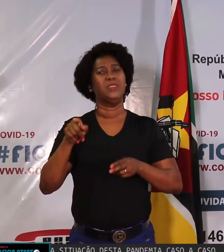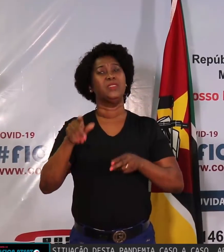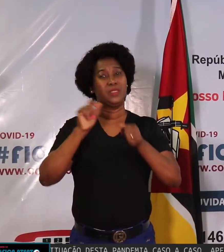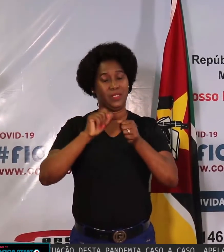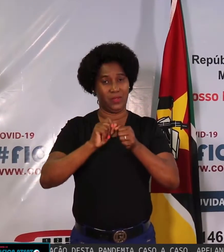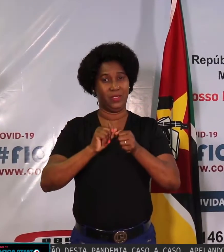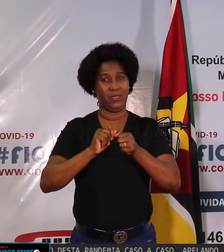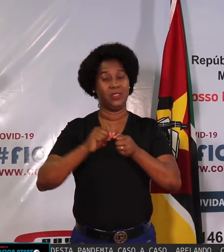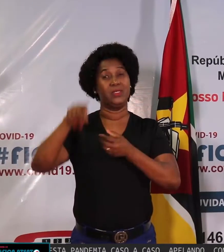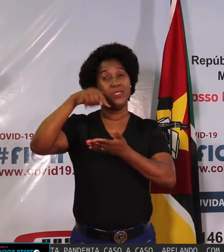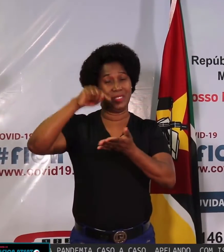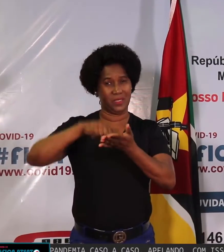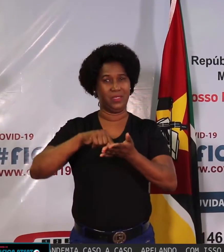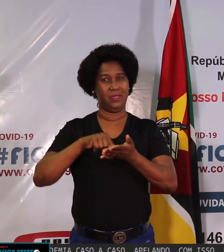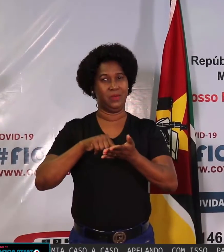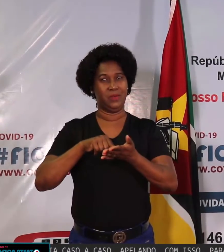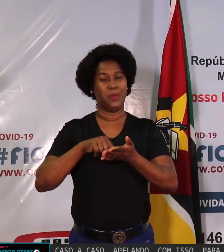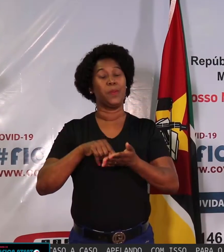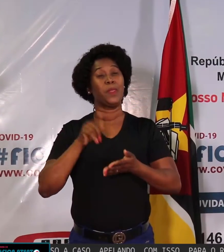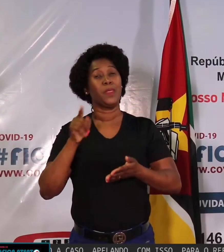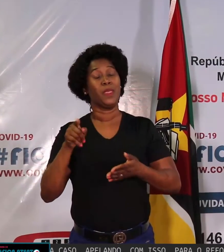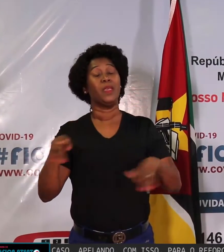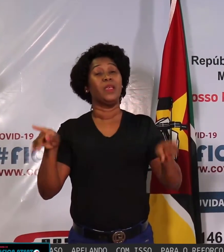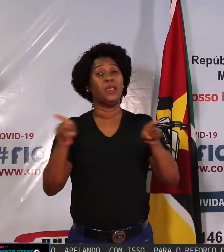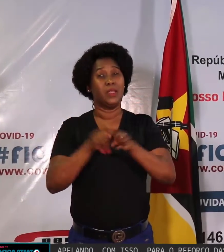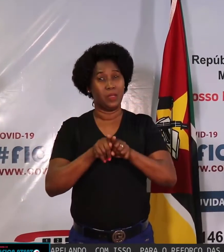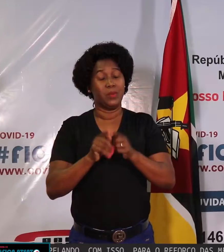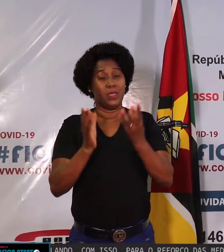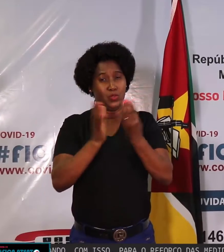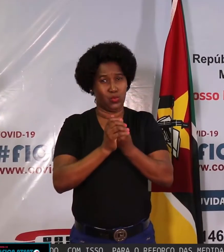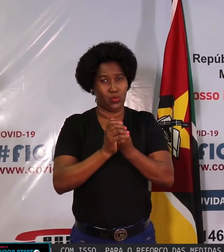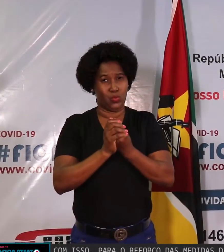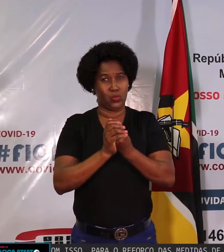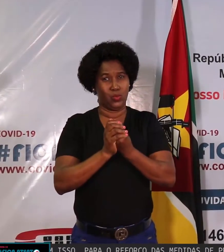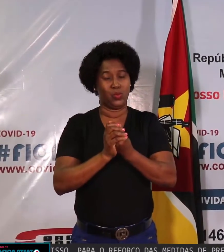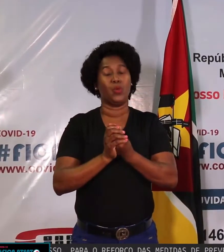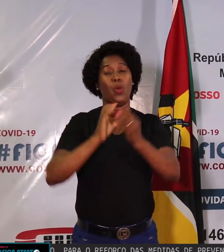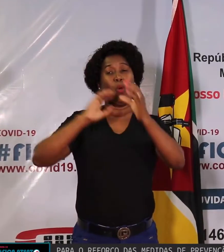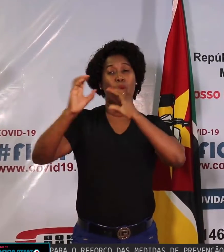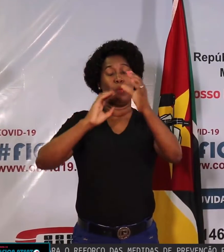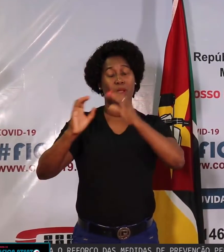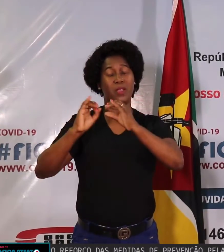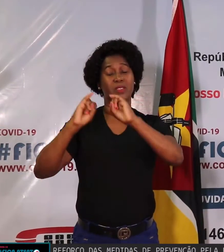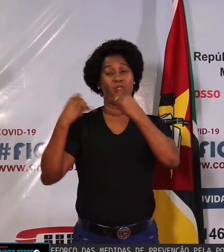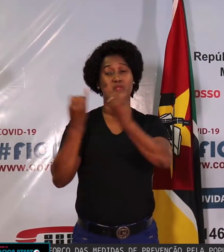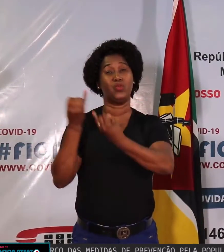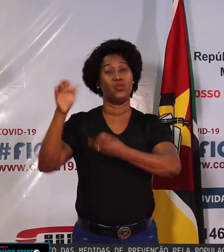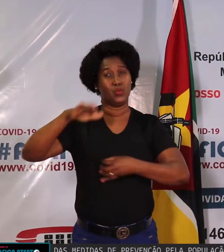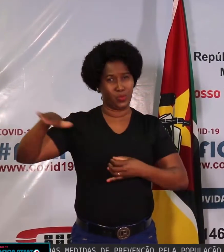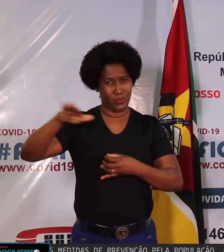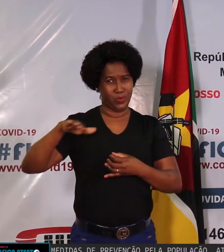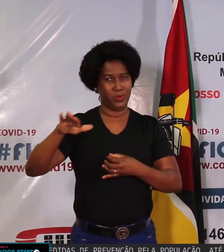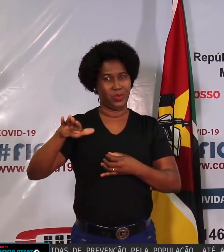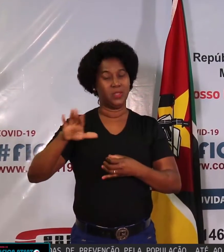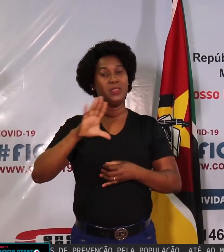nossa cidade. Igualmente, com o apoio do Instituto de Comunicação Social e com a comunidade montana,